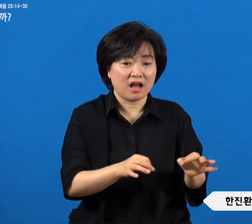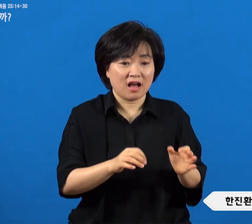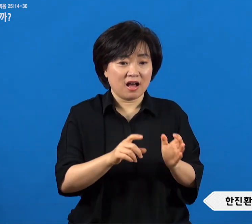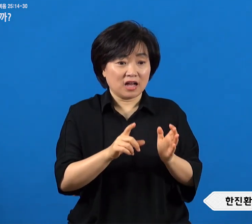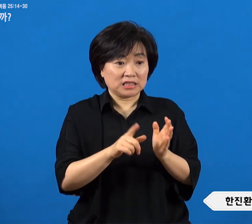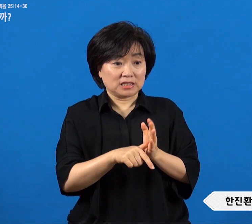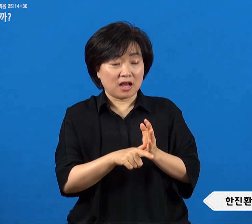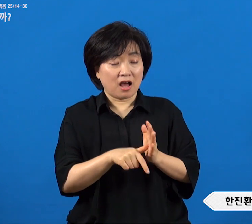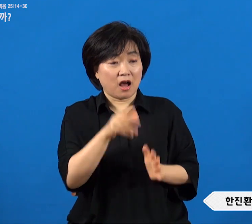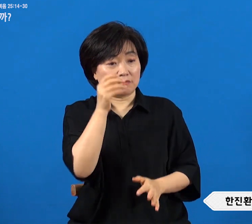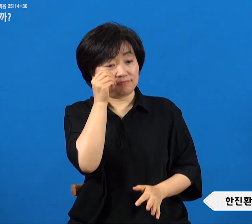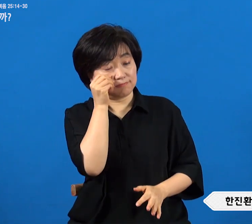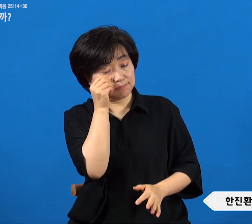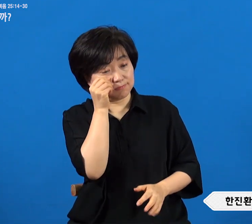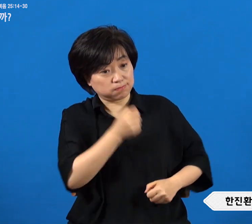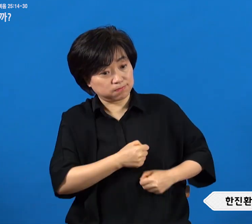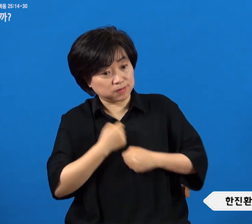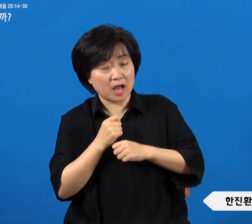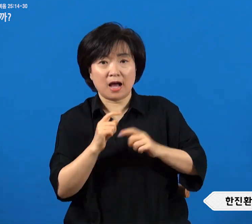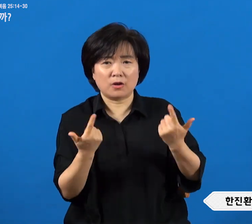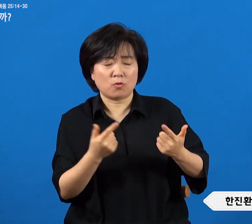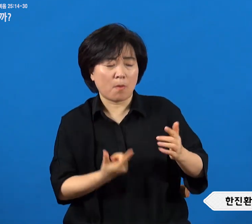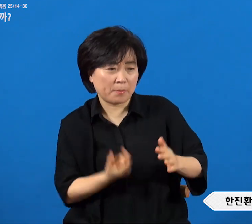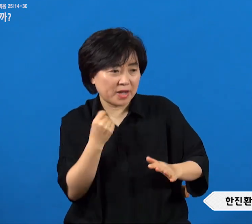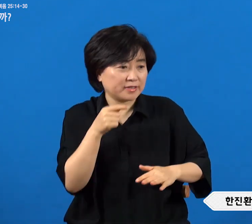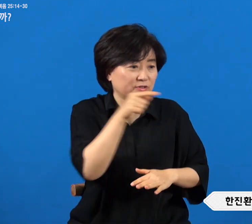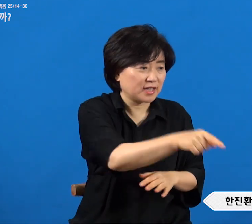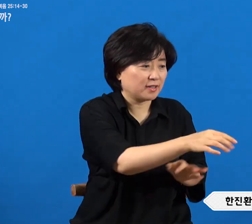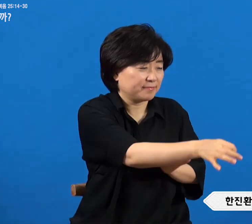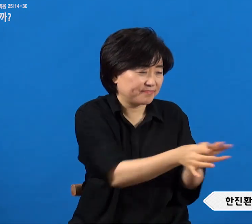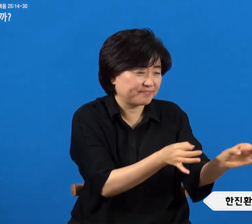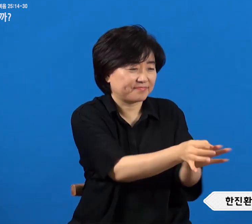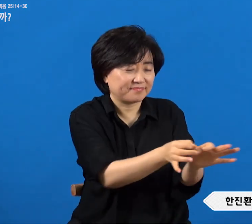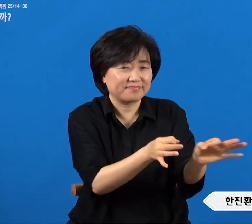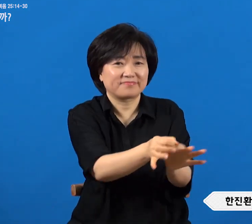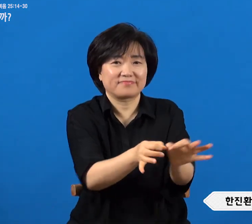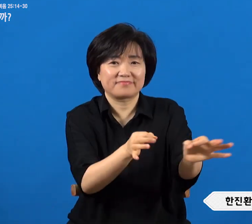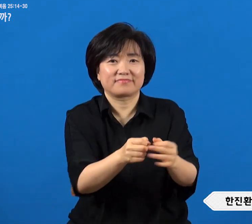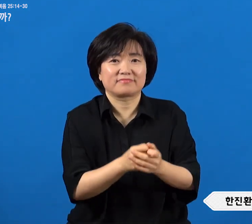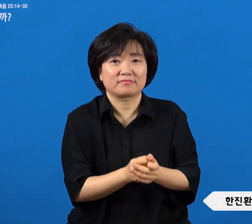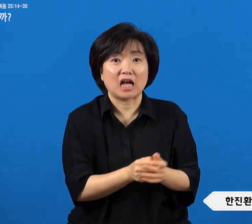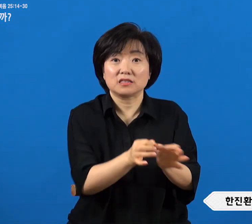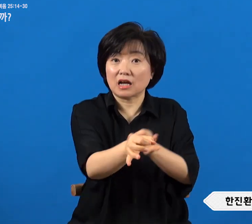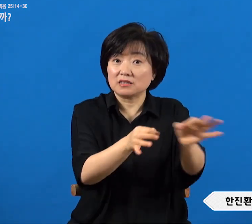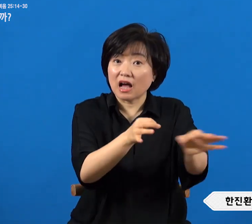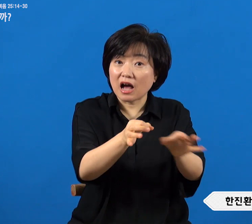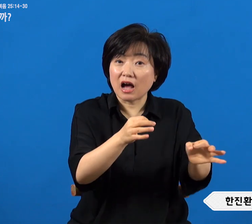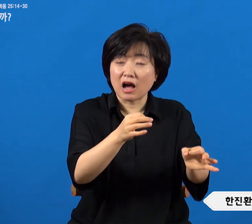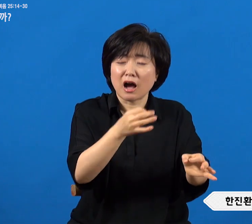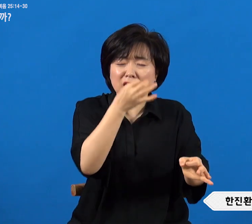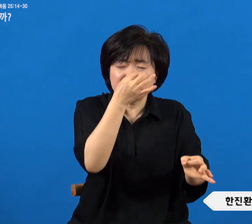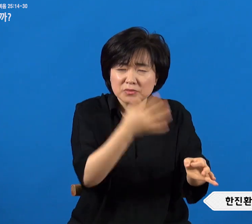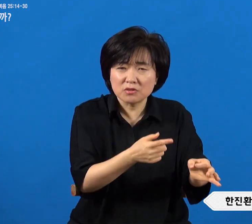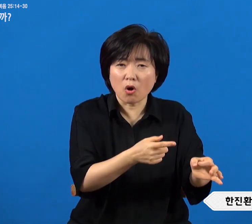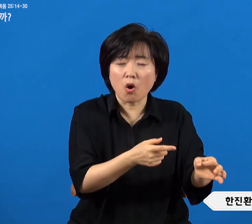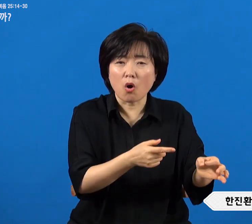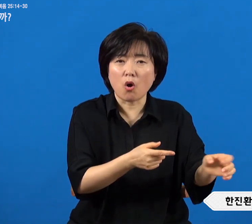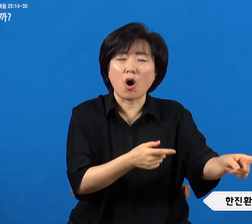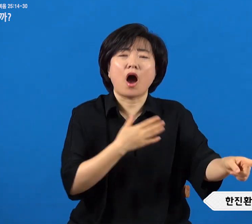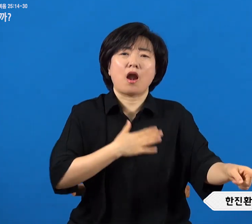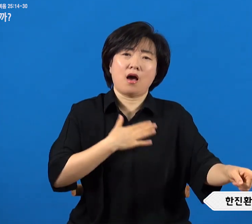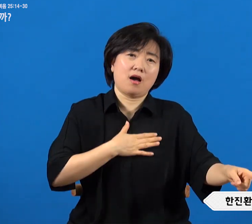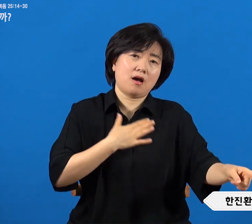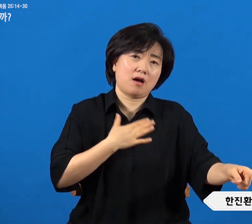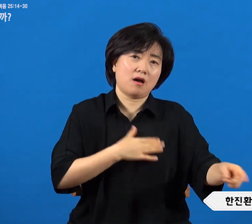한순간도 지체하지 않고 바로 가서 장사판에 뛰어들었습니다. 장사가 힘들다는 것을 몰라서